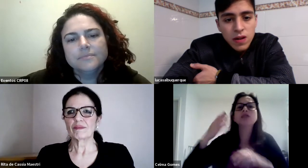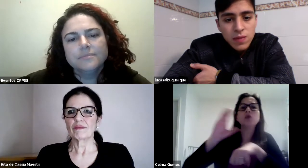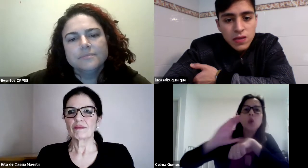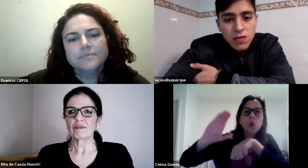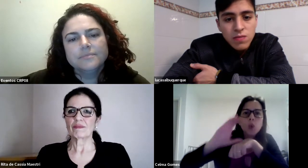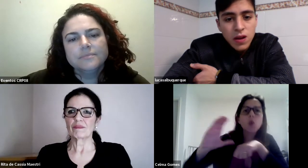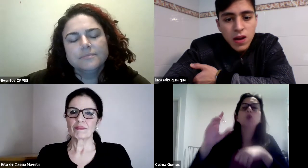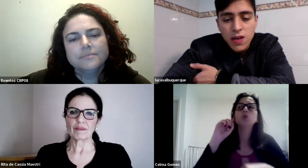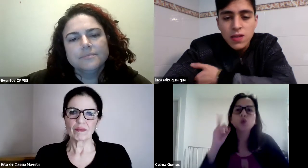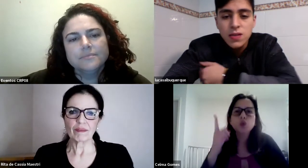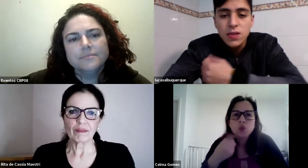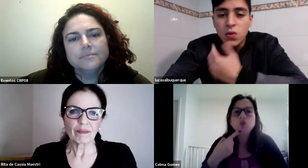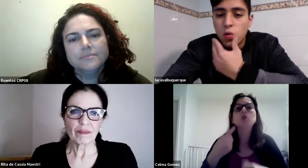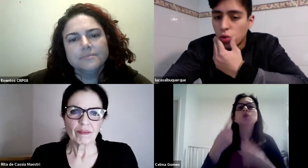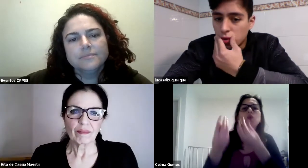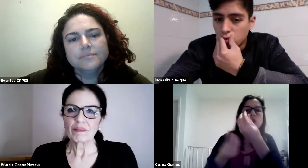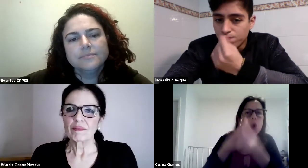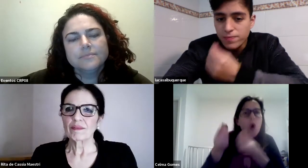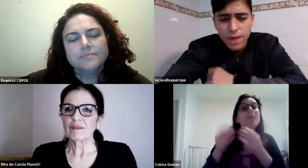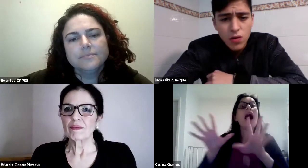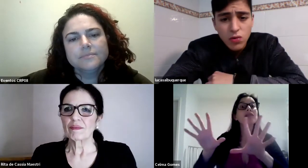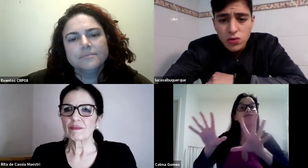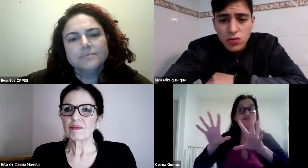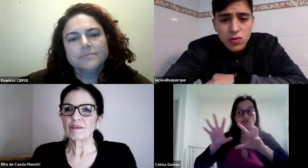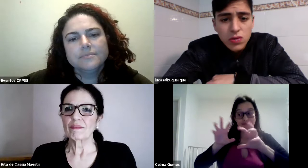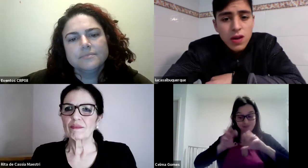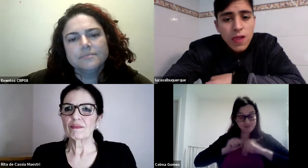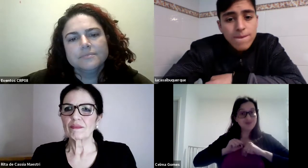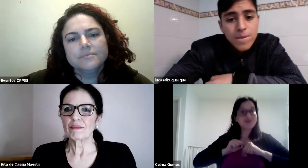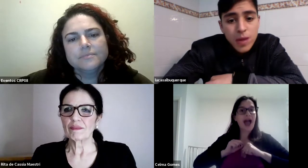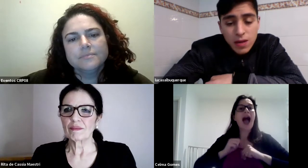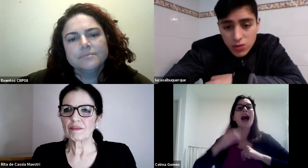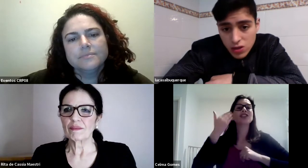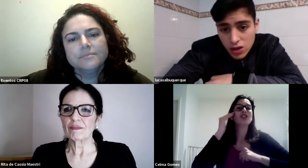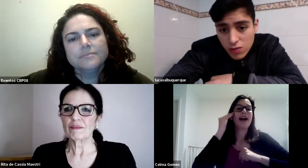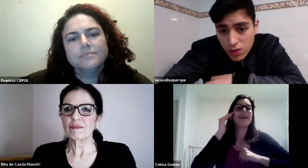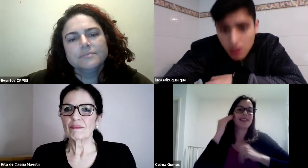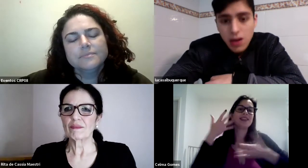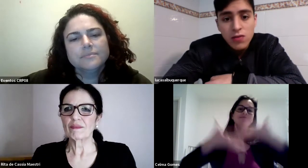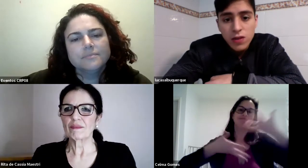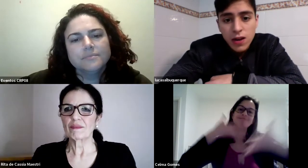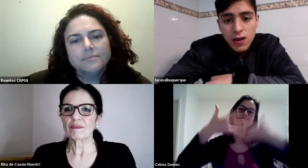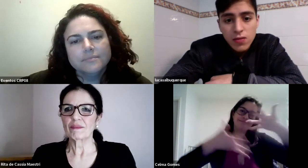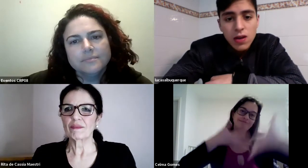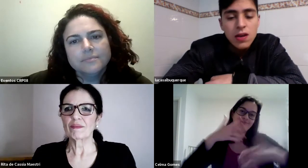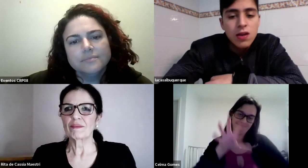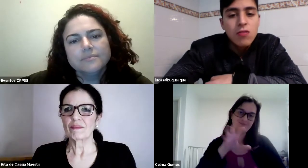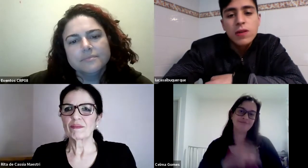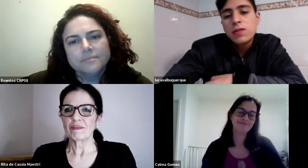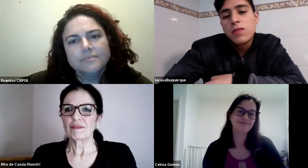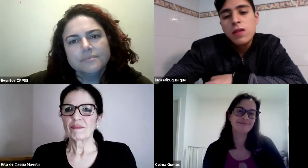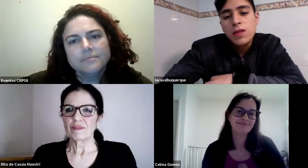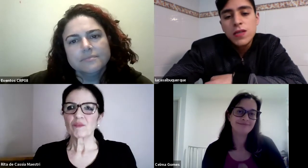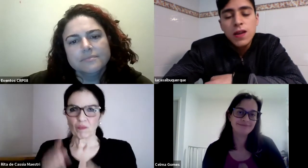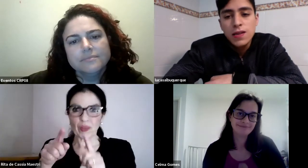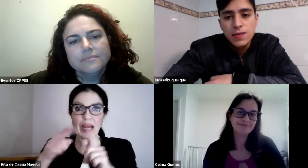a participação em palestras, em cursos com surdos, para que a pessoa adquira a língua e a